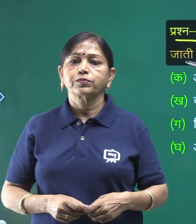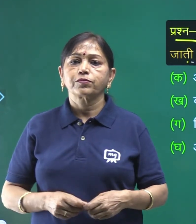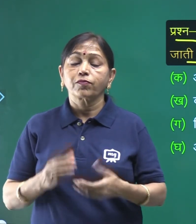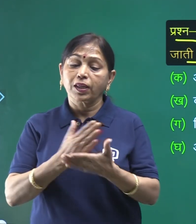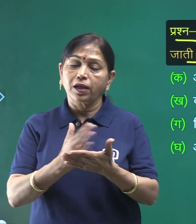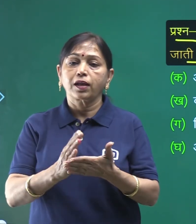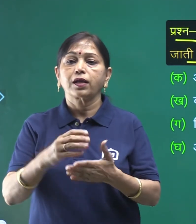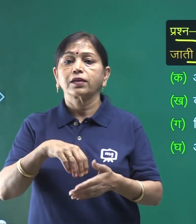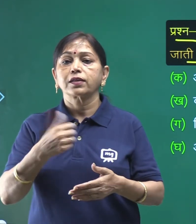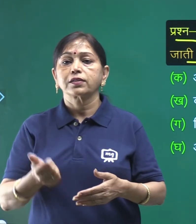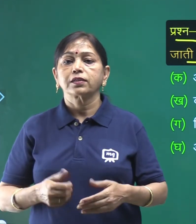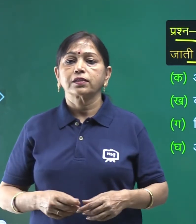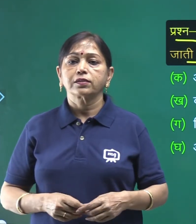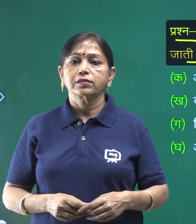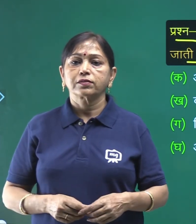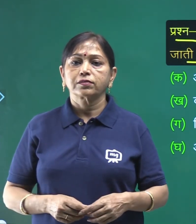की जाती है।